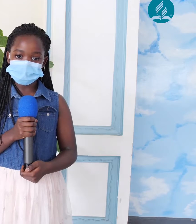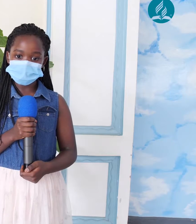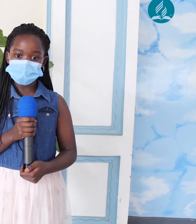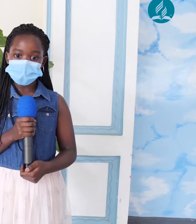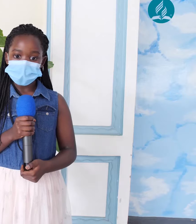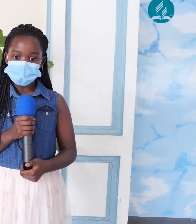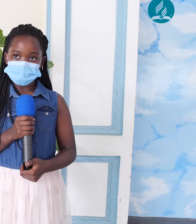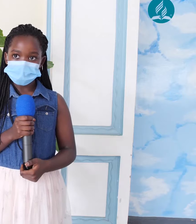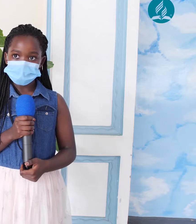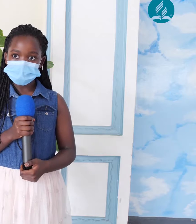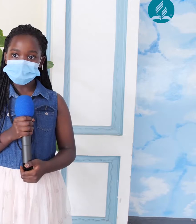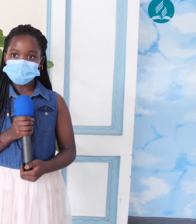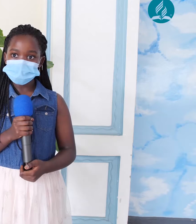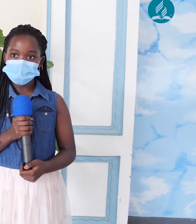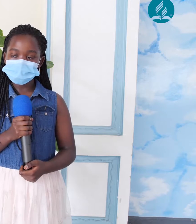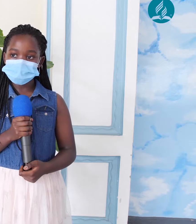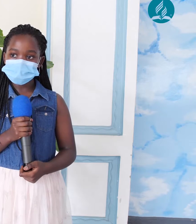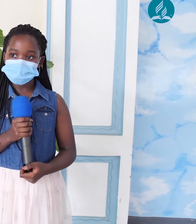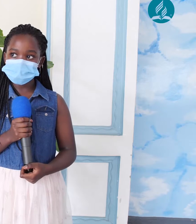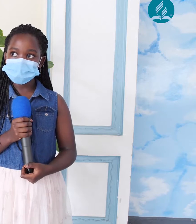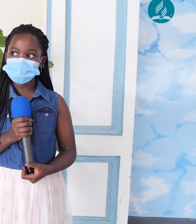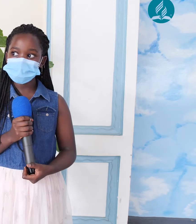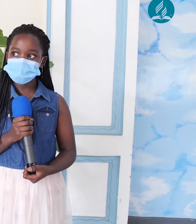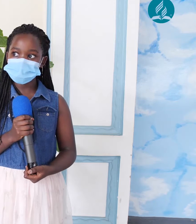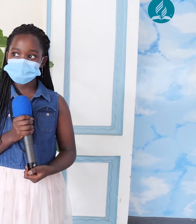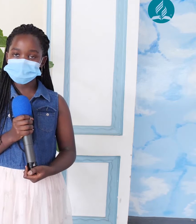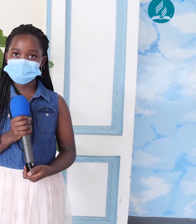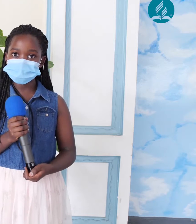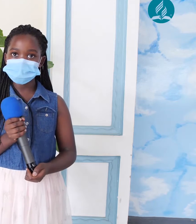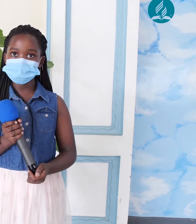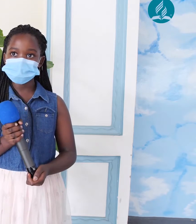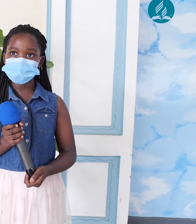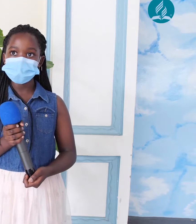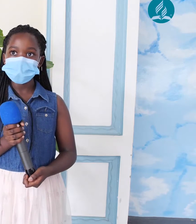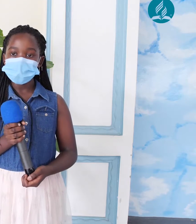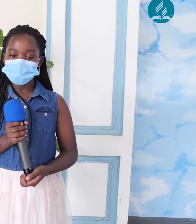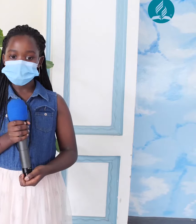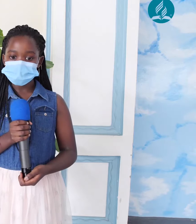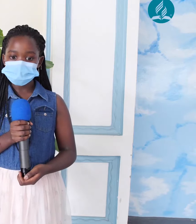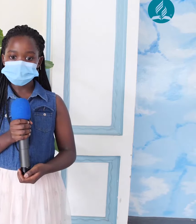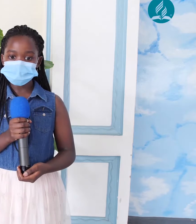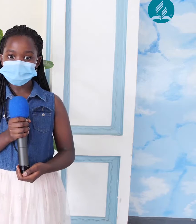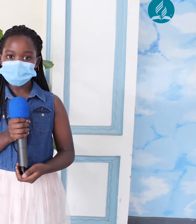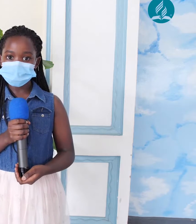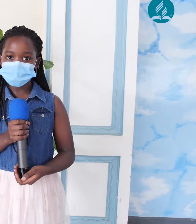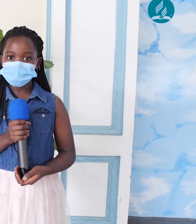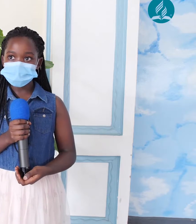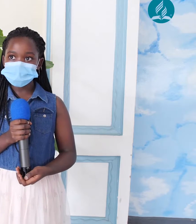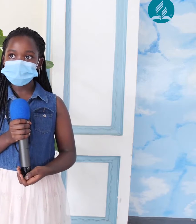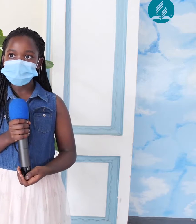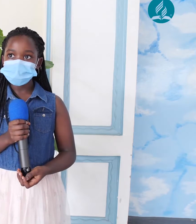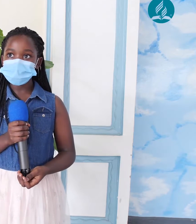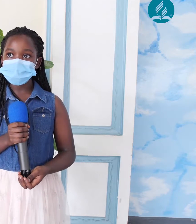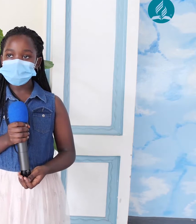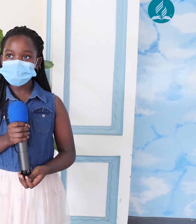bamukoresha ibirori n'abagaragu be bose n'abanyacyubahiro bose n'abandi bose mu bihugu